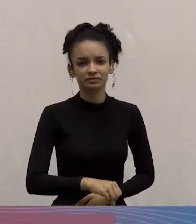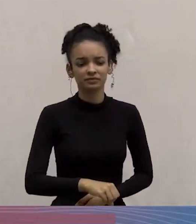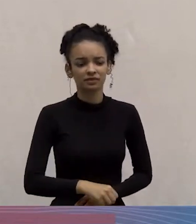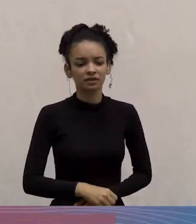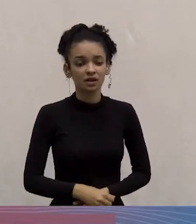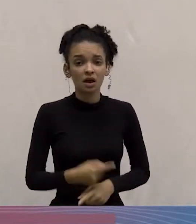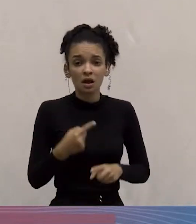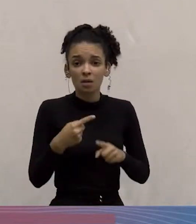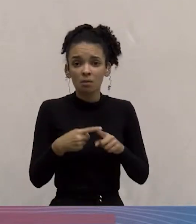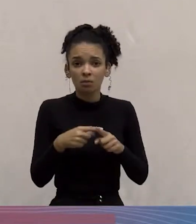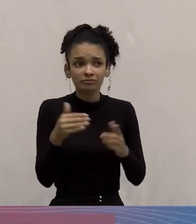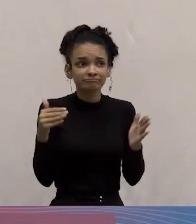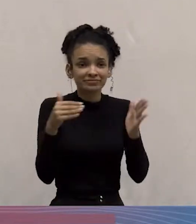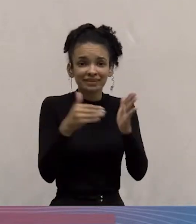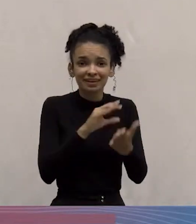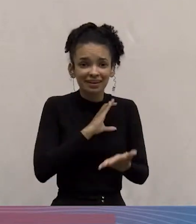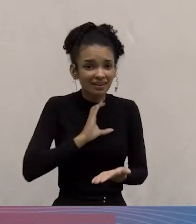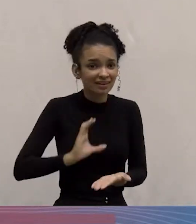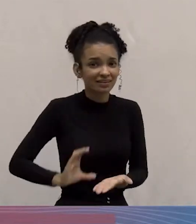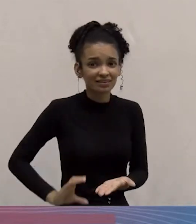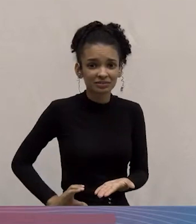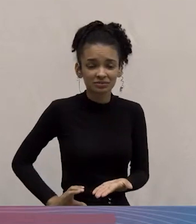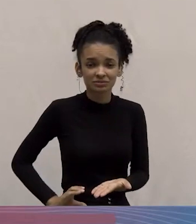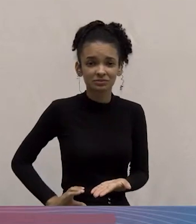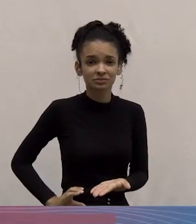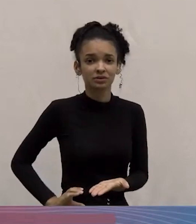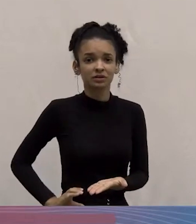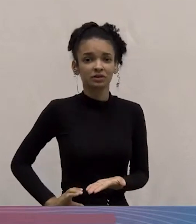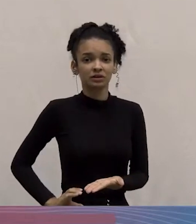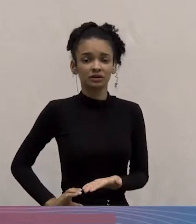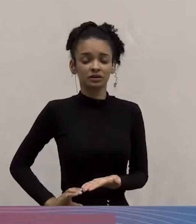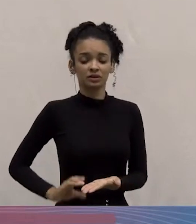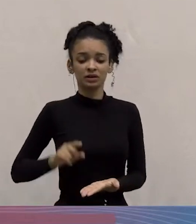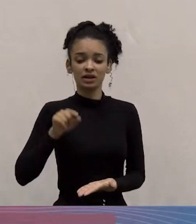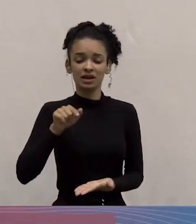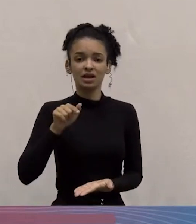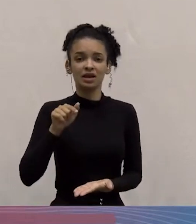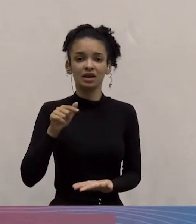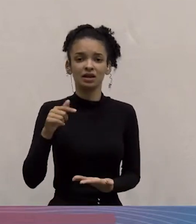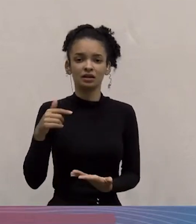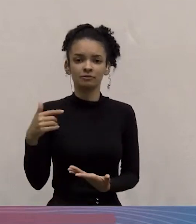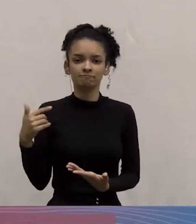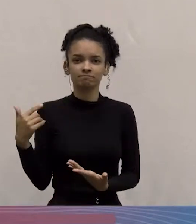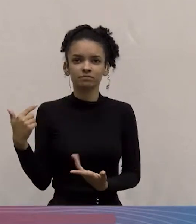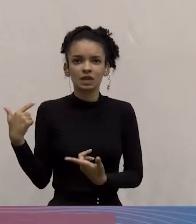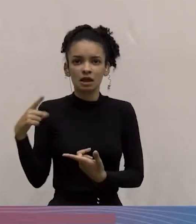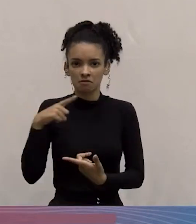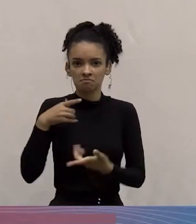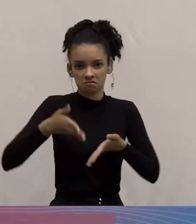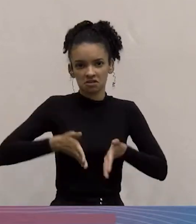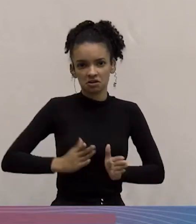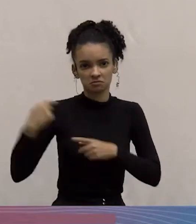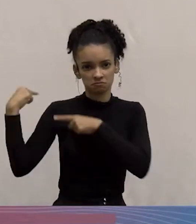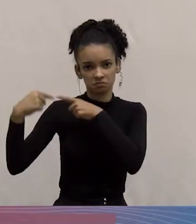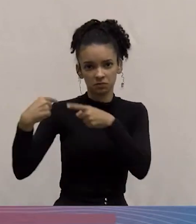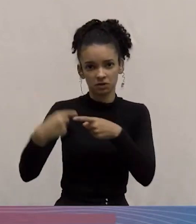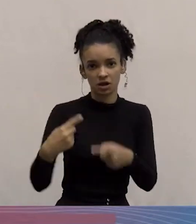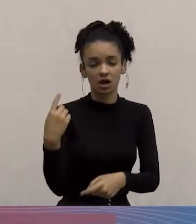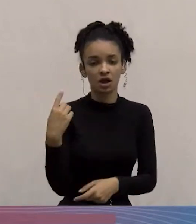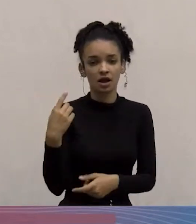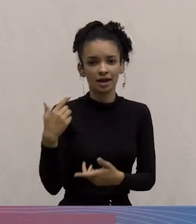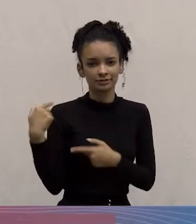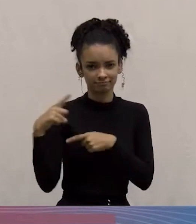porque até Cristo, ele veio na linhagem humana, veio da descendência de